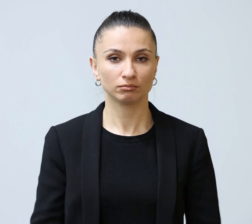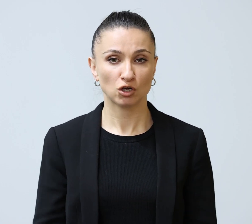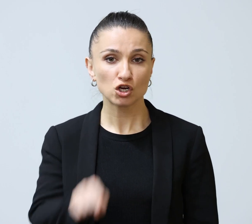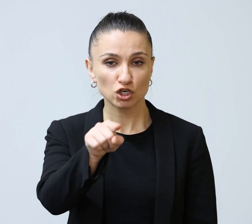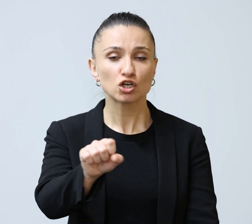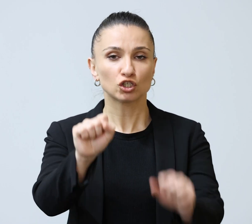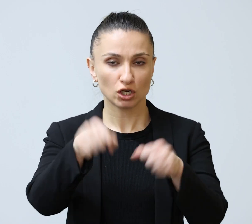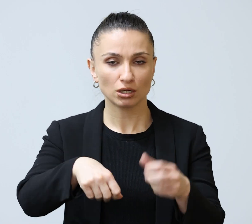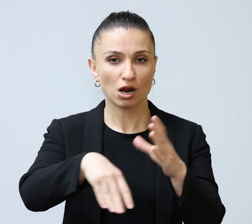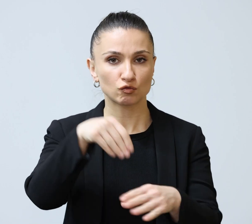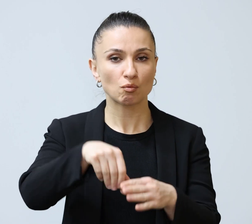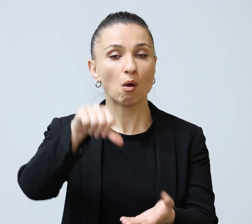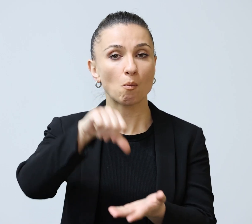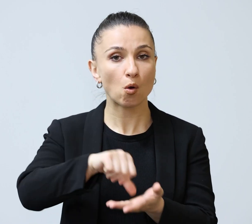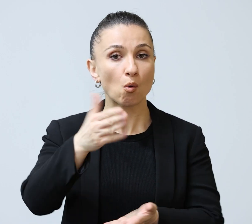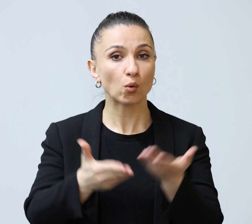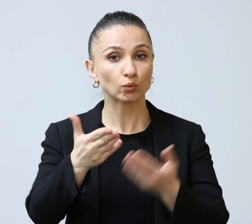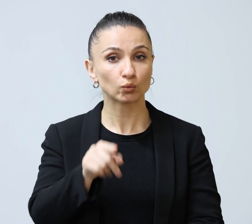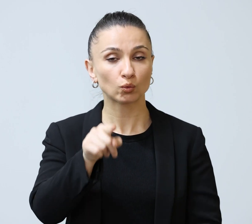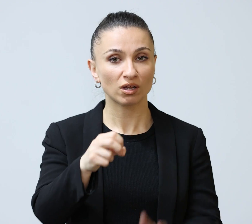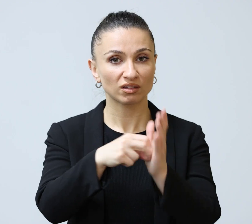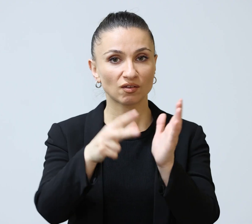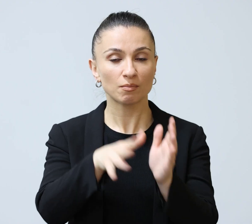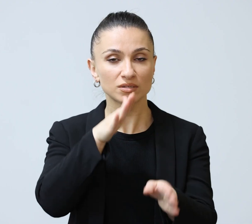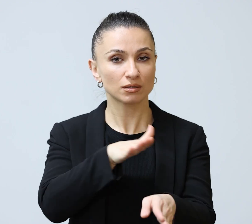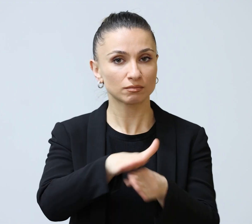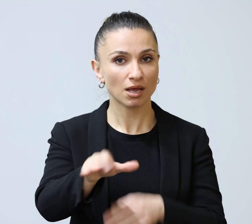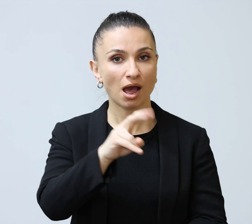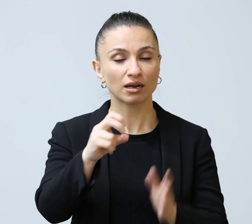ես։ Ունես Վրաստանի քաղաքացու անձնագիր կամ անձը հաստատող վկայական։